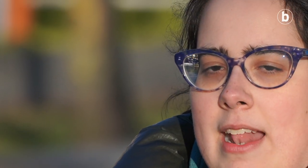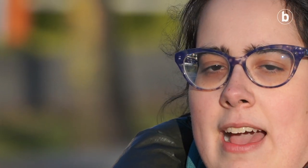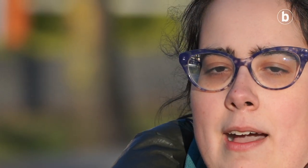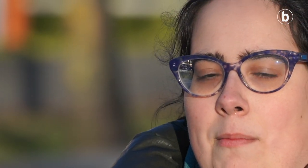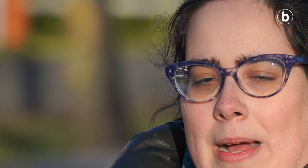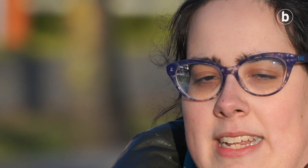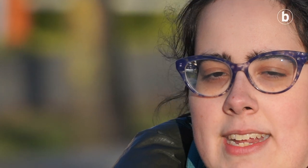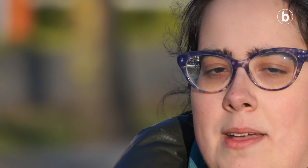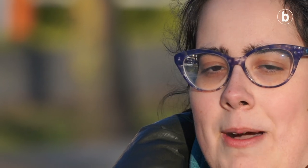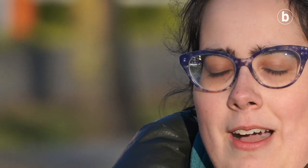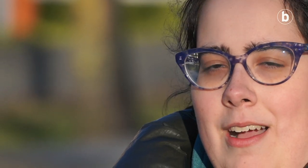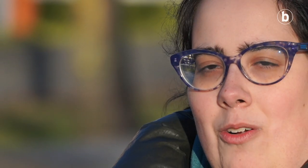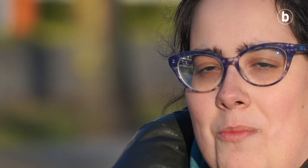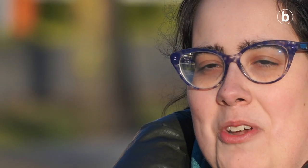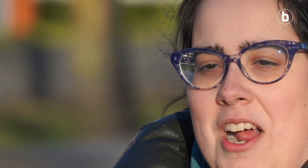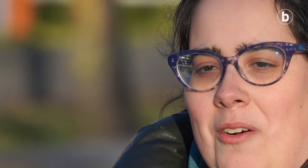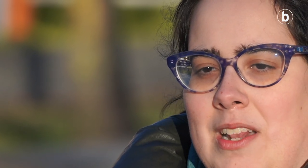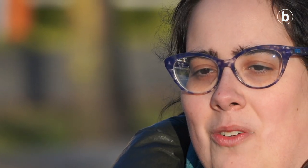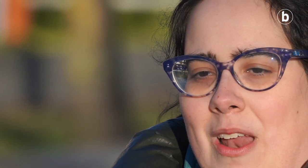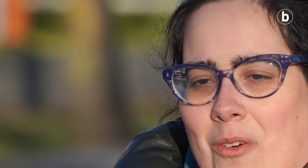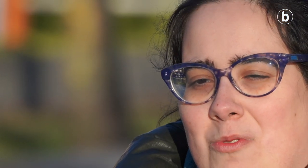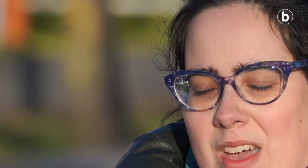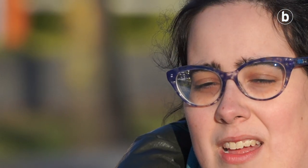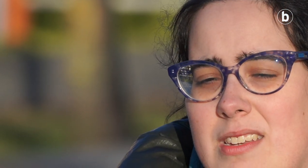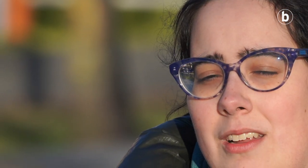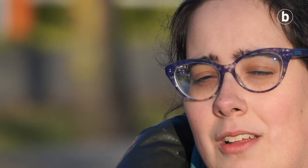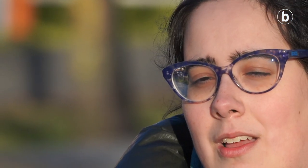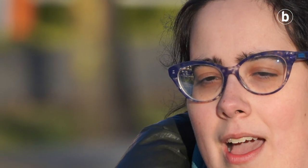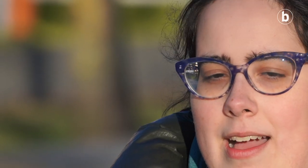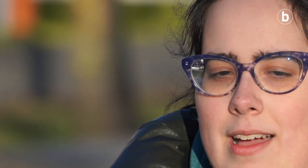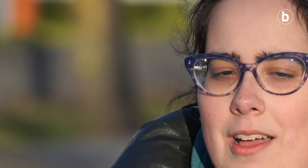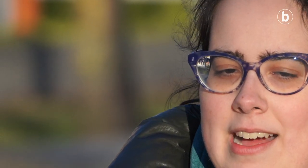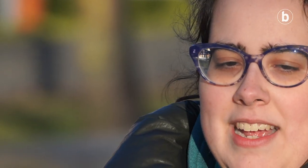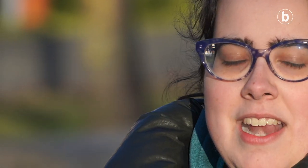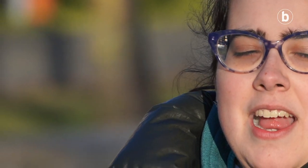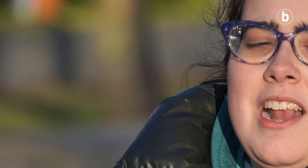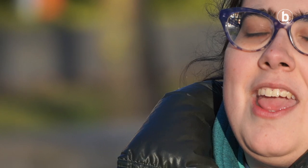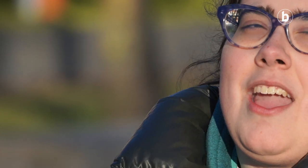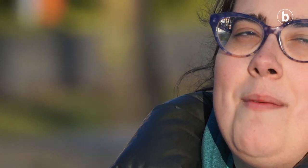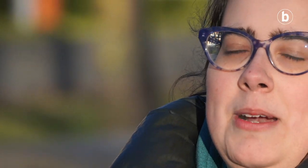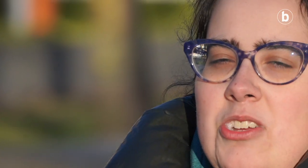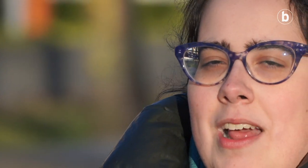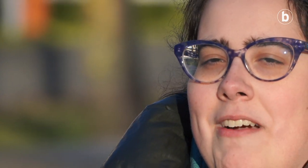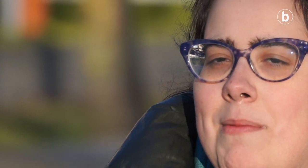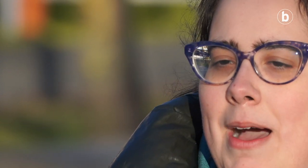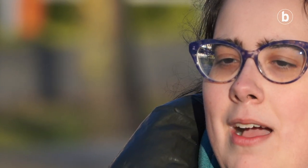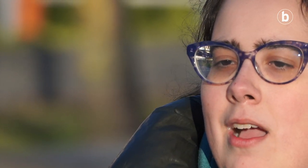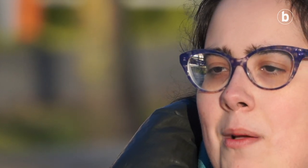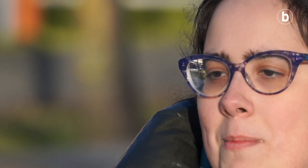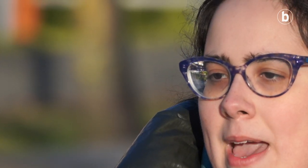eta batez ere ba, komunera joateko laguntza, ez? Azkenean pertsona bat, ba,